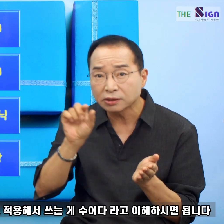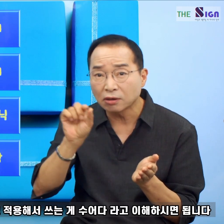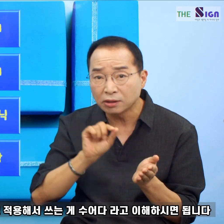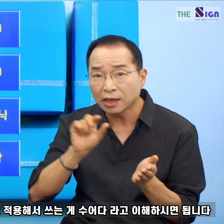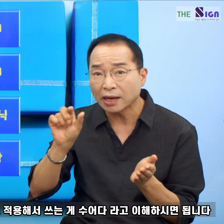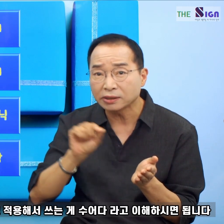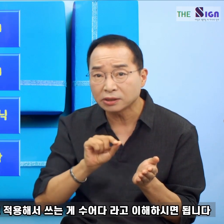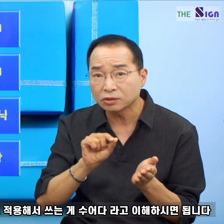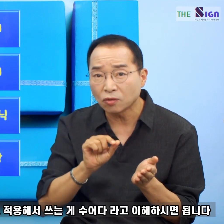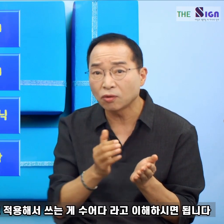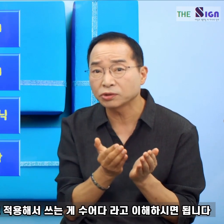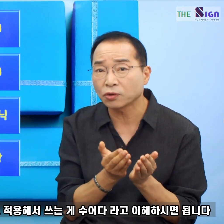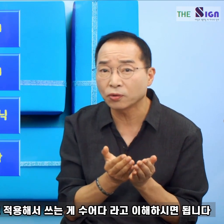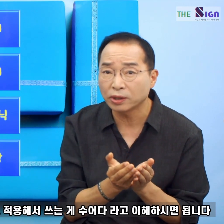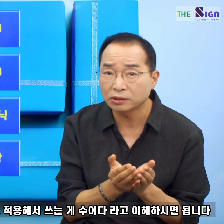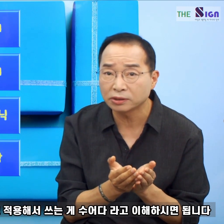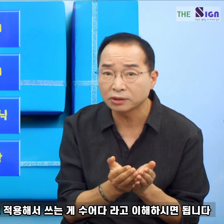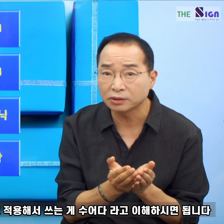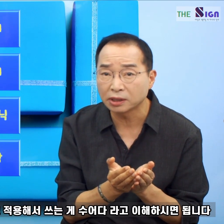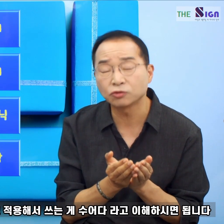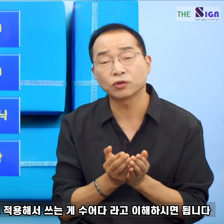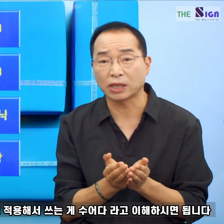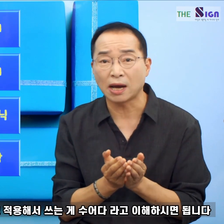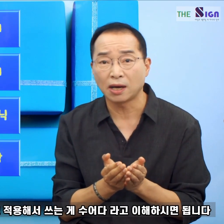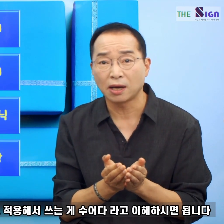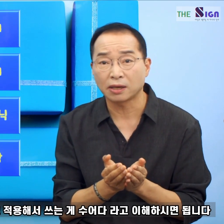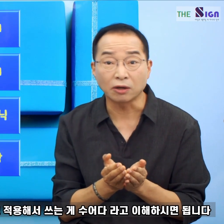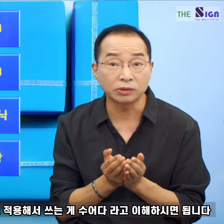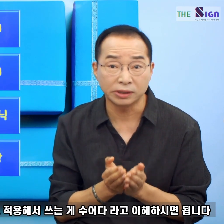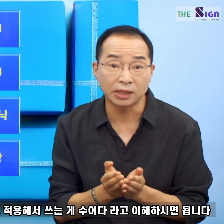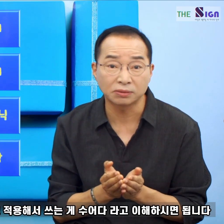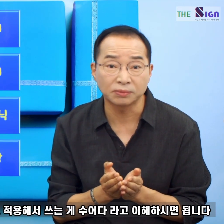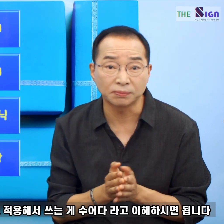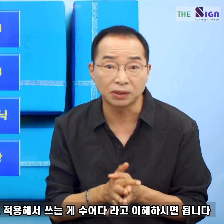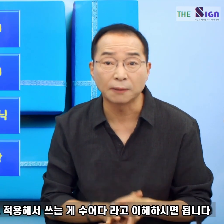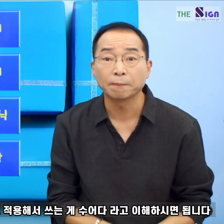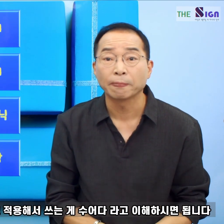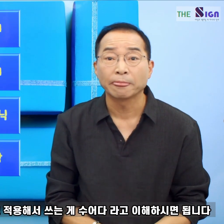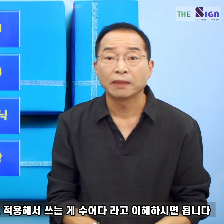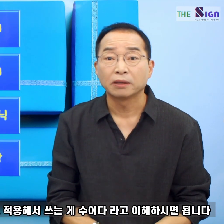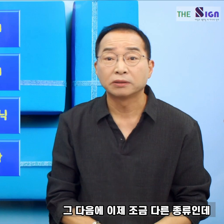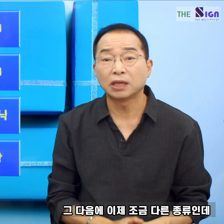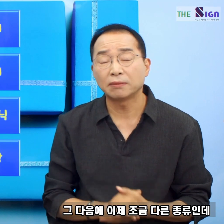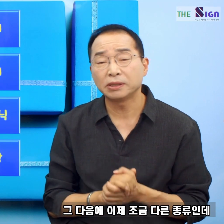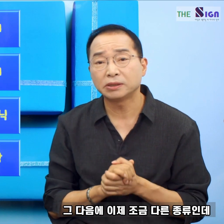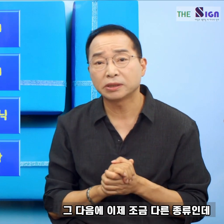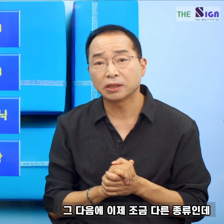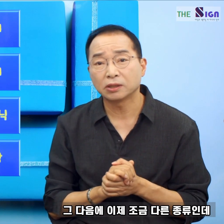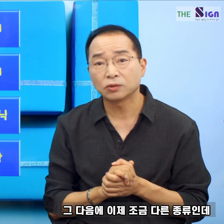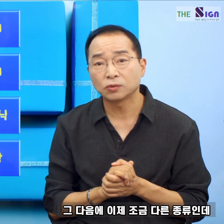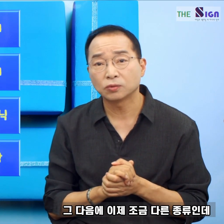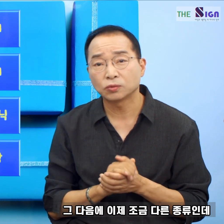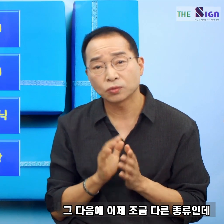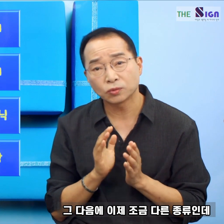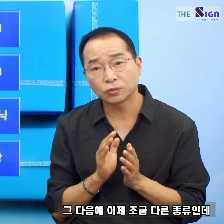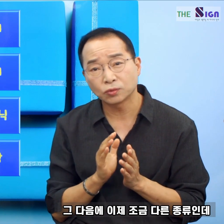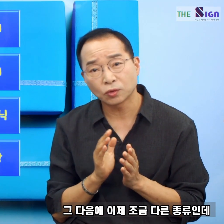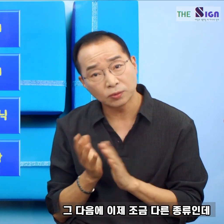특성을 가지고 적용해서 쓰는 게 수어다 라고 이해하시면 됩니다. 그 다음에 이제 조금